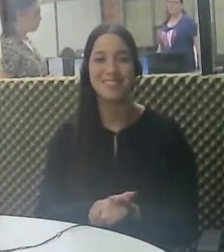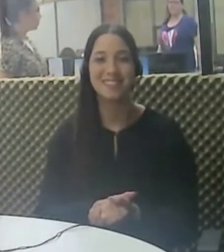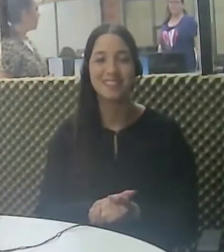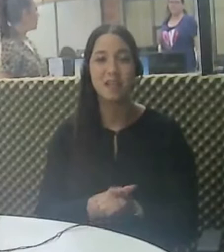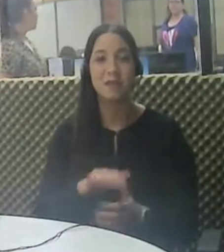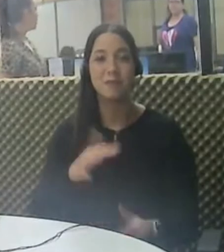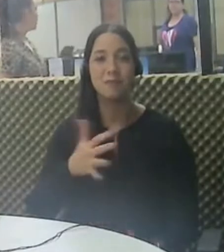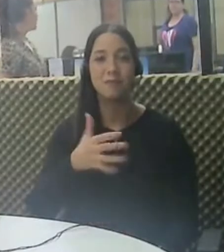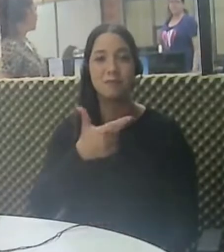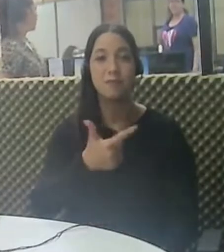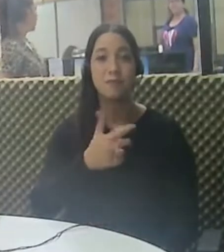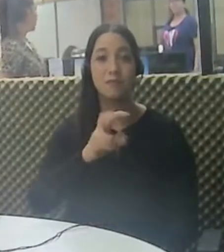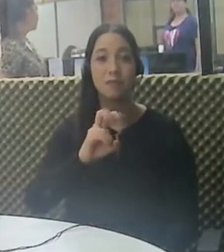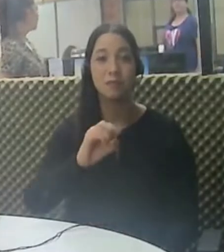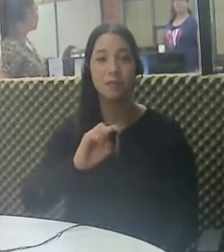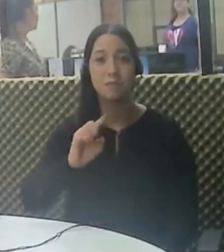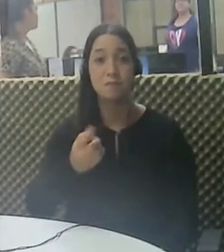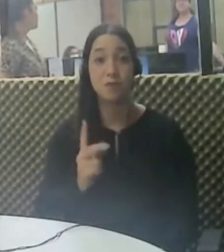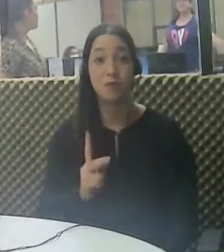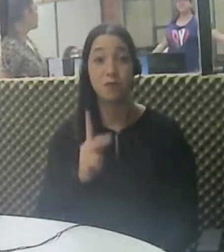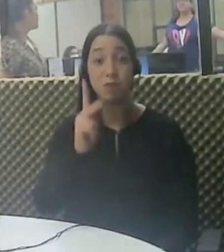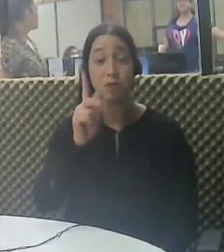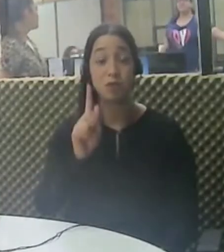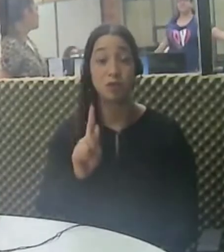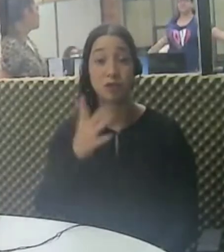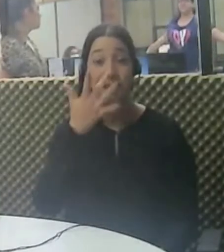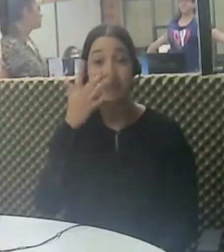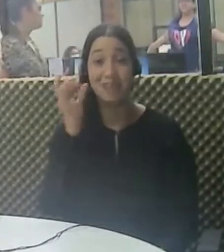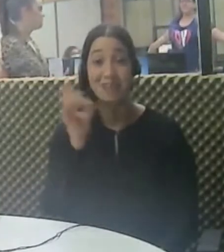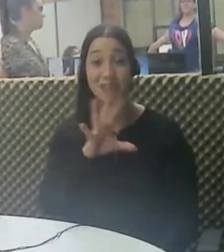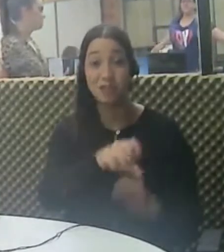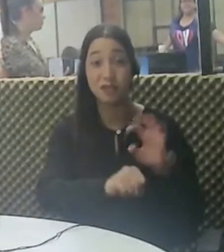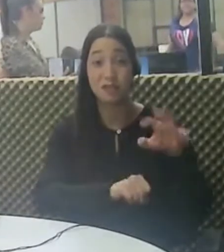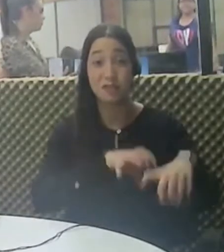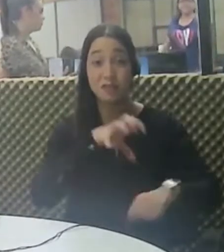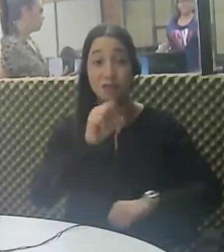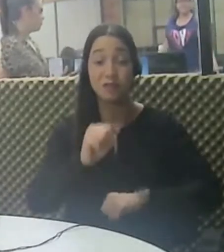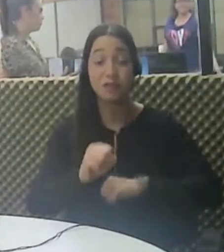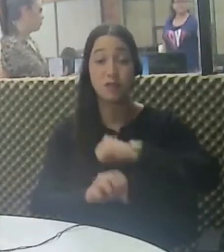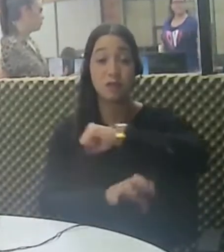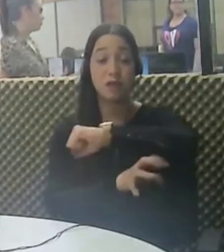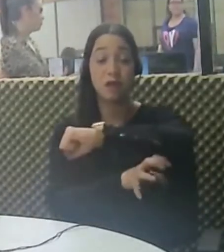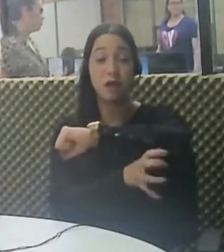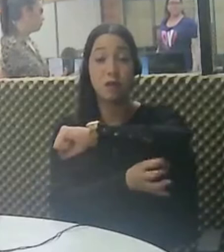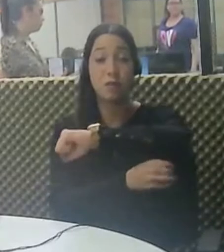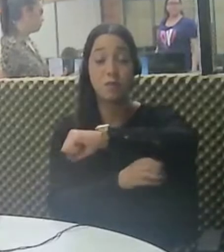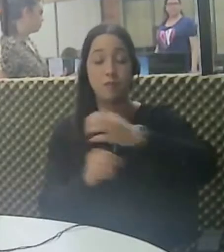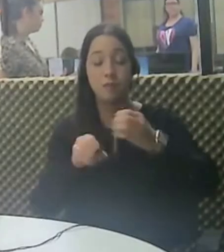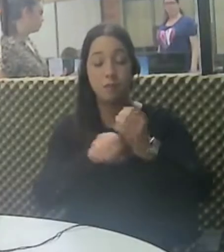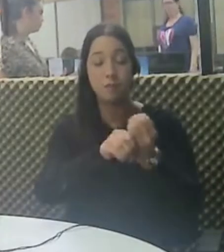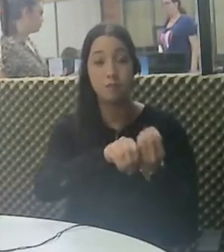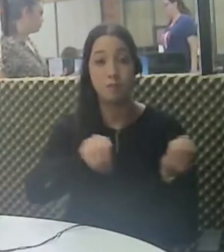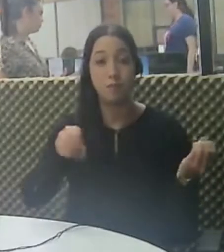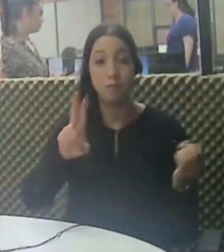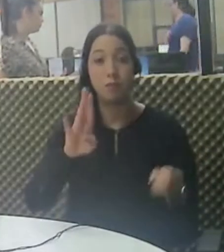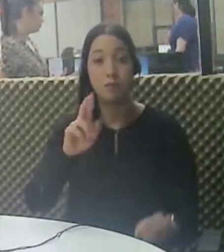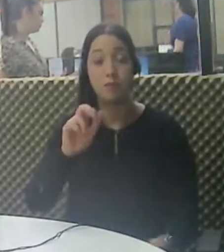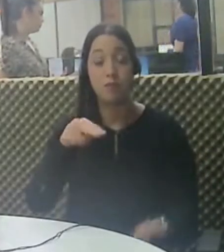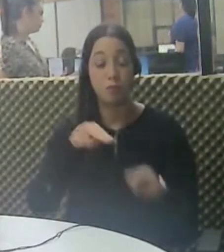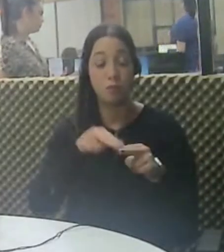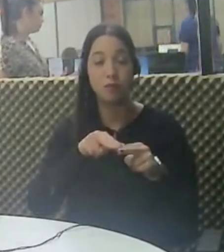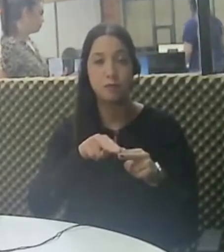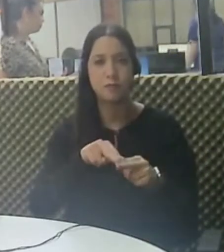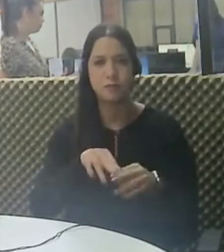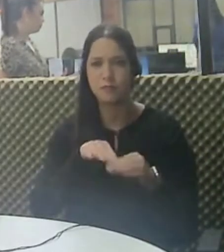Cerca de 250 toneladas de areia e lixo são recolhidas na estação de tratamento de esgoto do Rio Berabinha. O